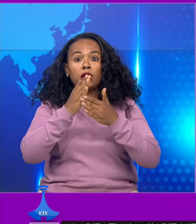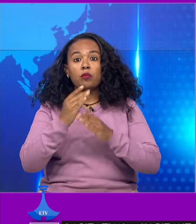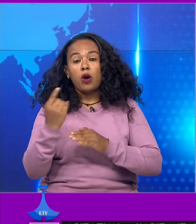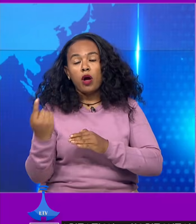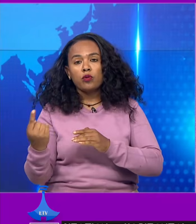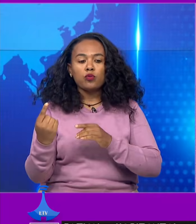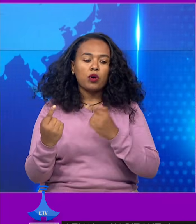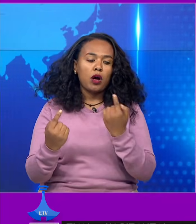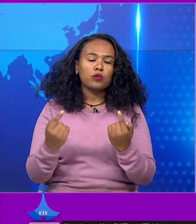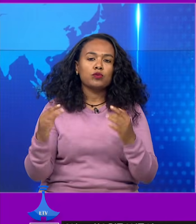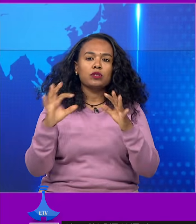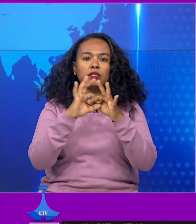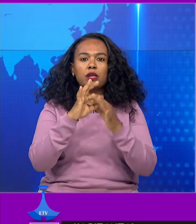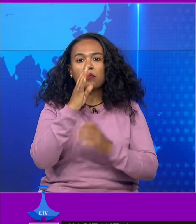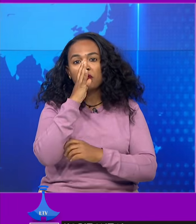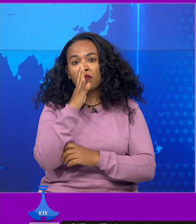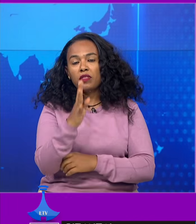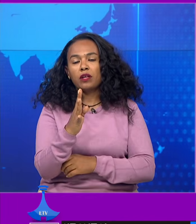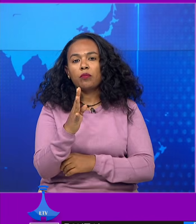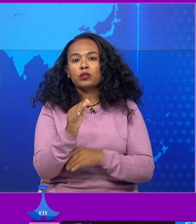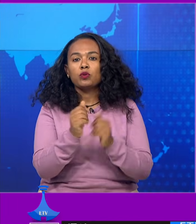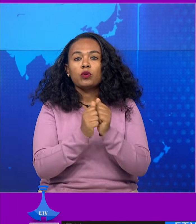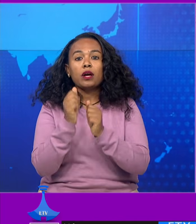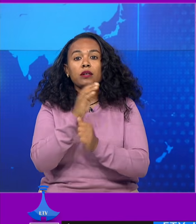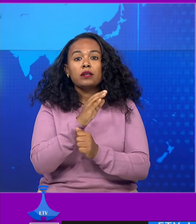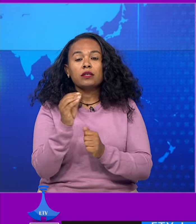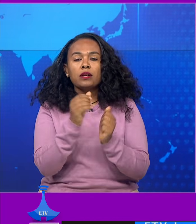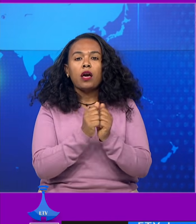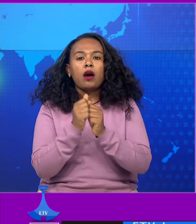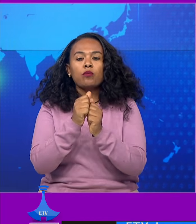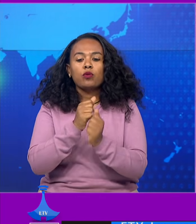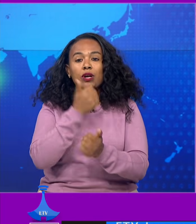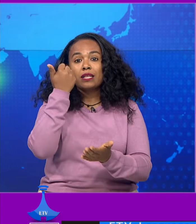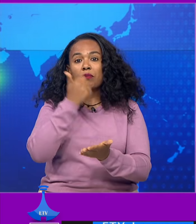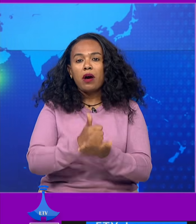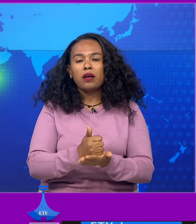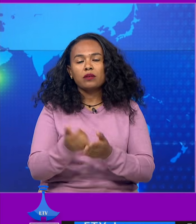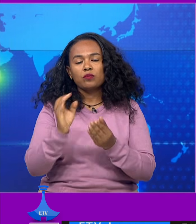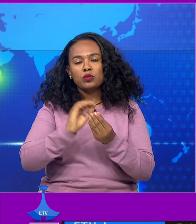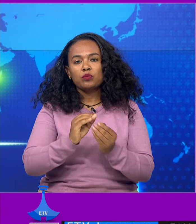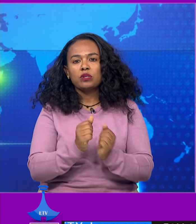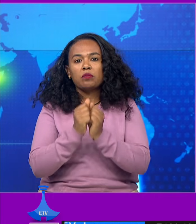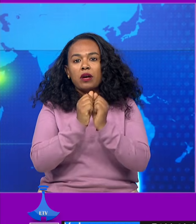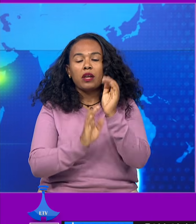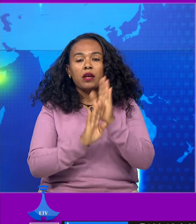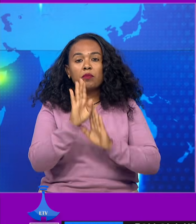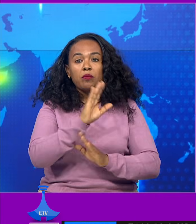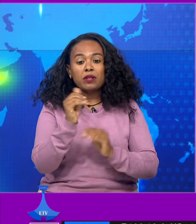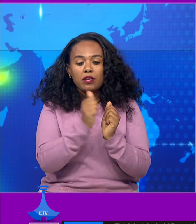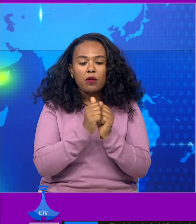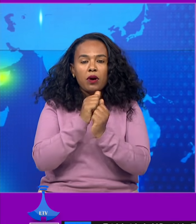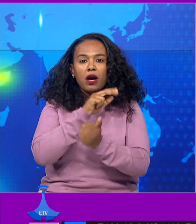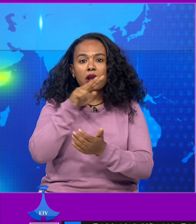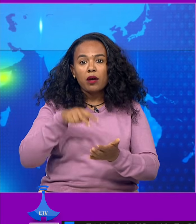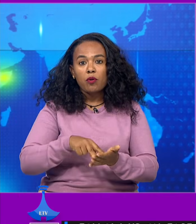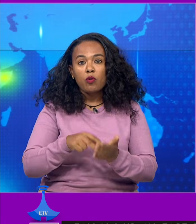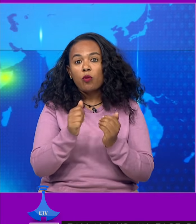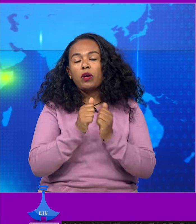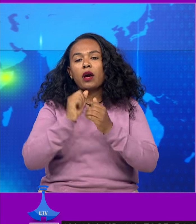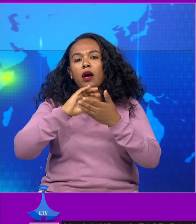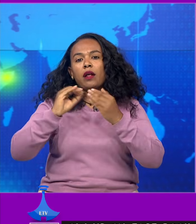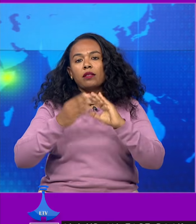ከአንዱ ትስስር የሚፈጠርባቸው የአንድነትና የአብሮነት ማህተምም ጭምር በጋራ የመልማትና በጋራ የመቆም የጋራ